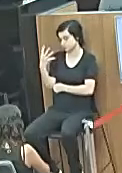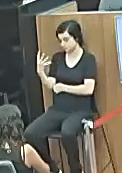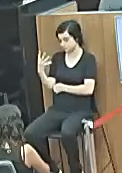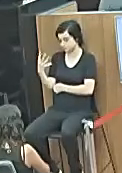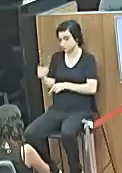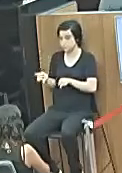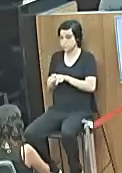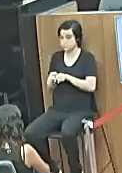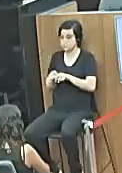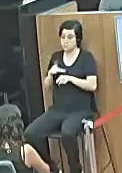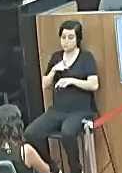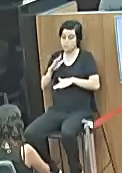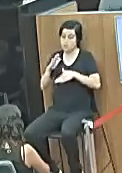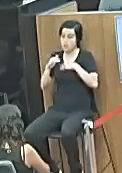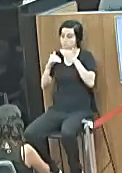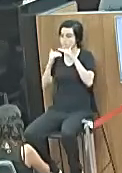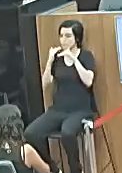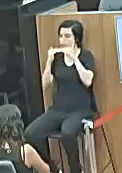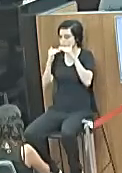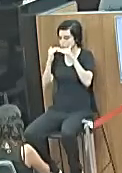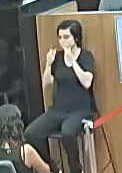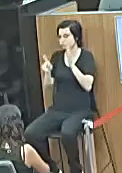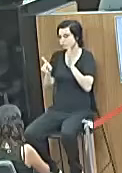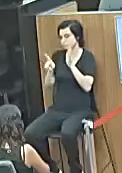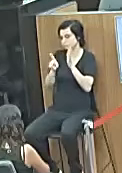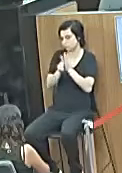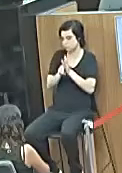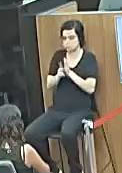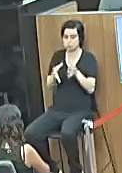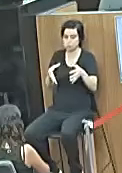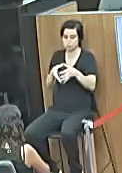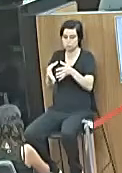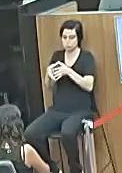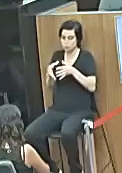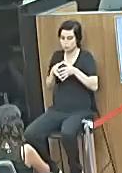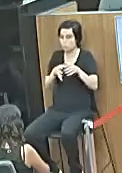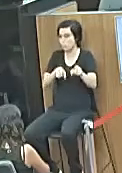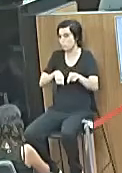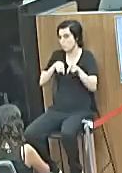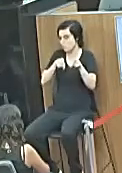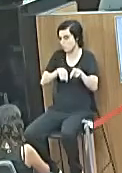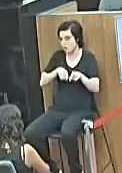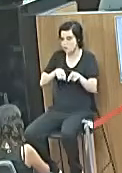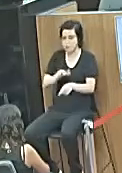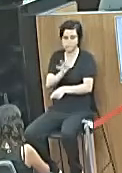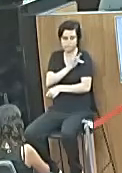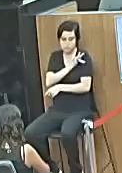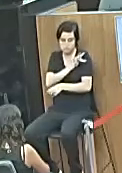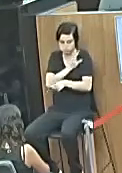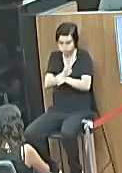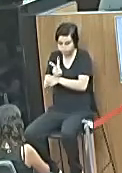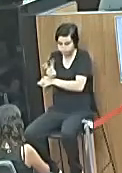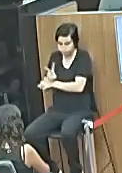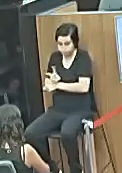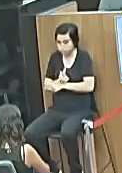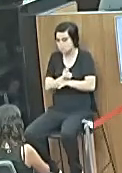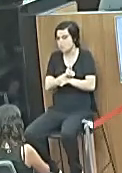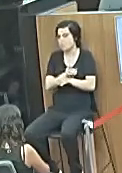segurar o aumento de propriedades rurais fiscalizados ea coleta de